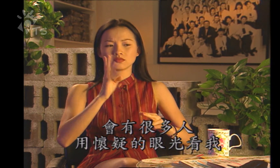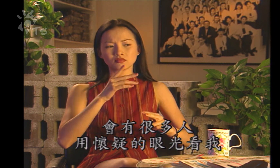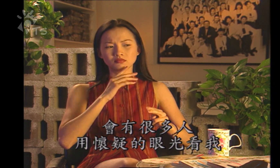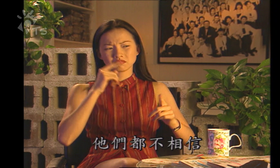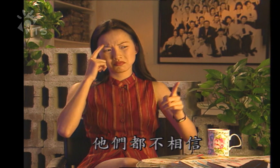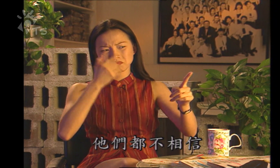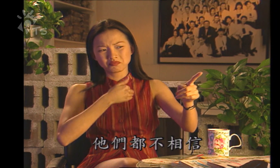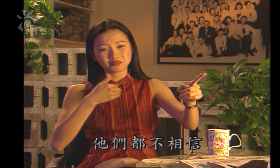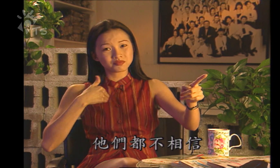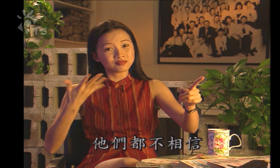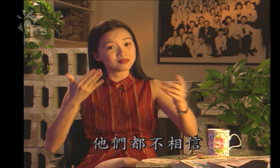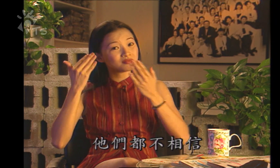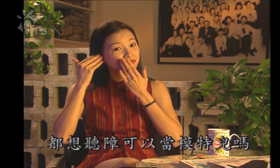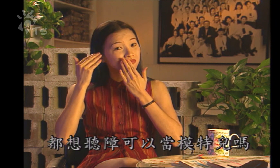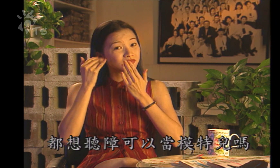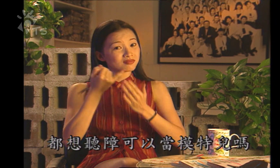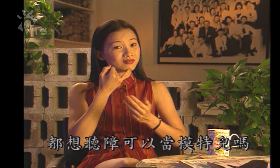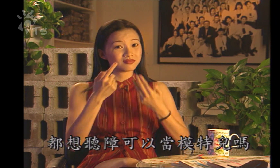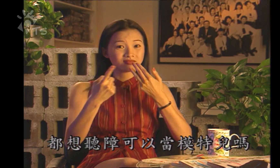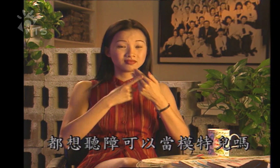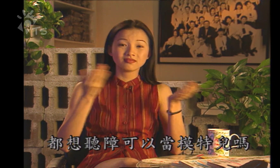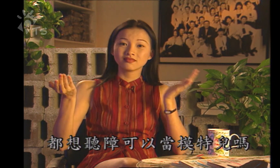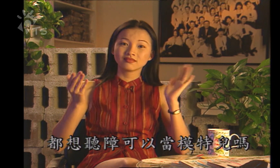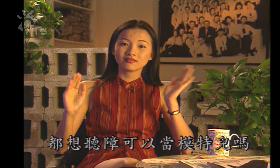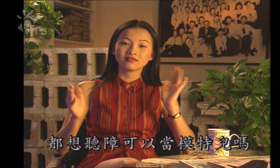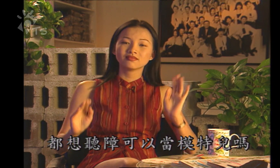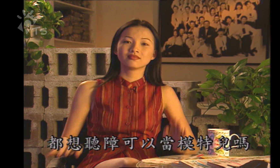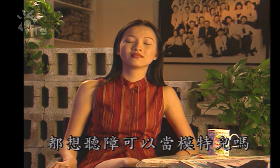们都不相信，都想听障可以当模特儿吗？